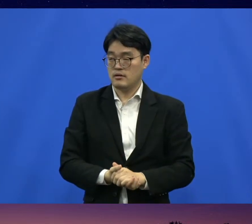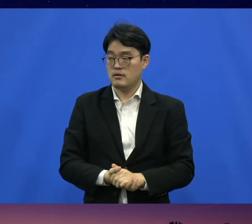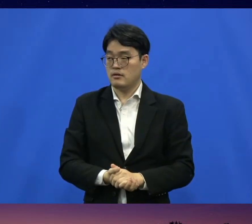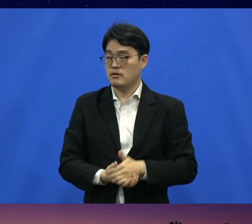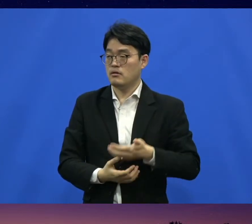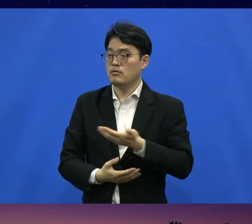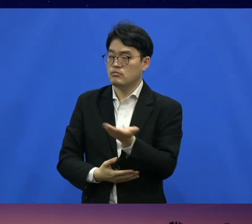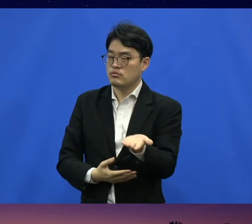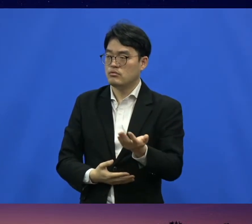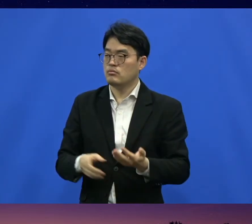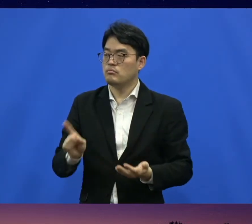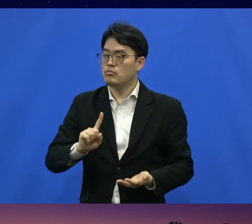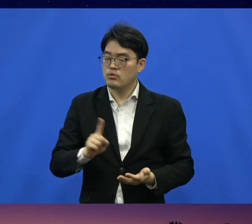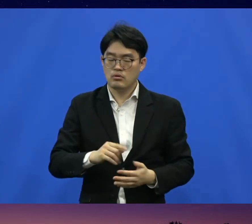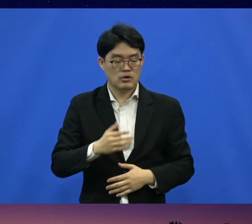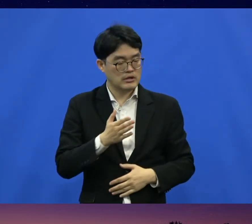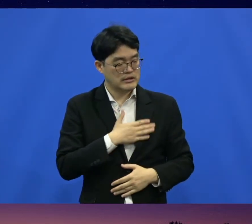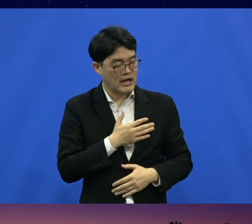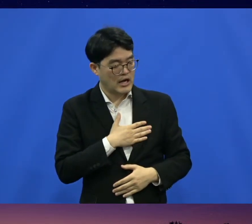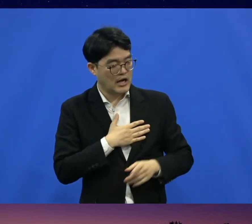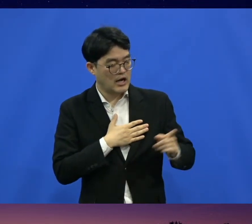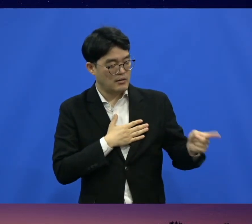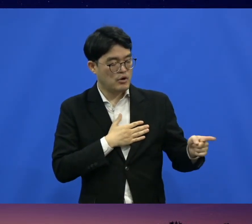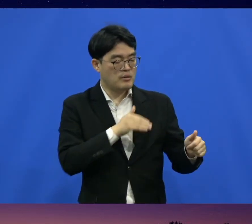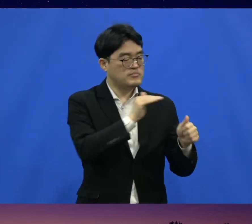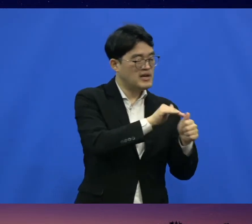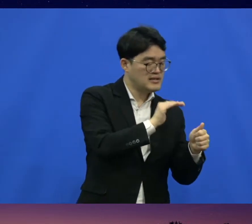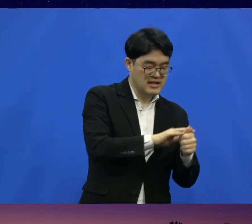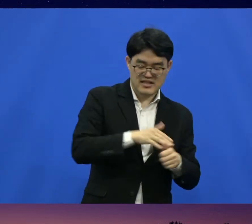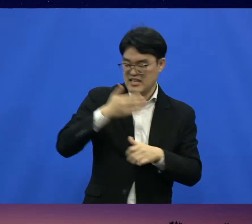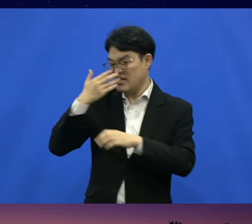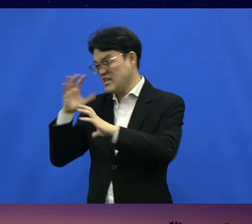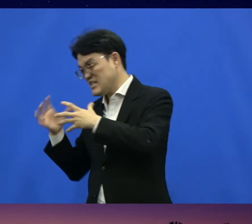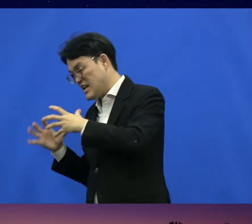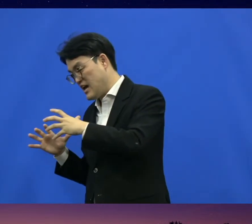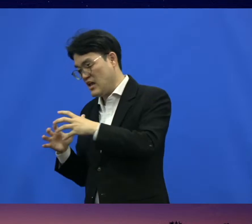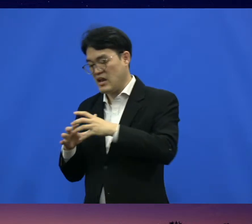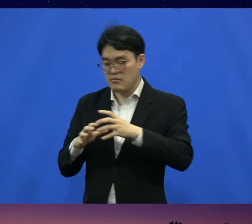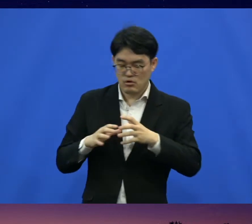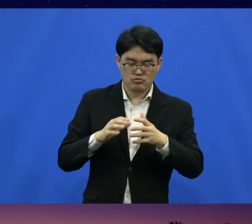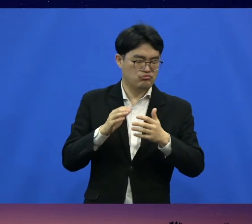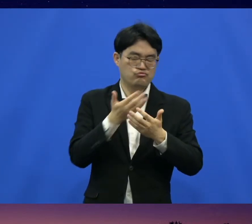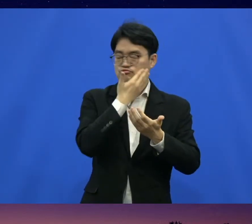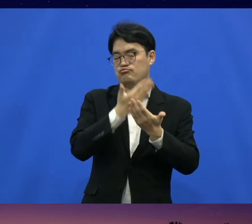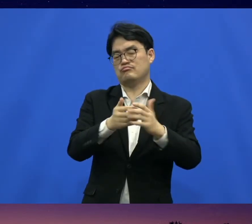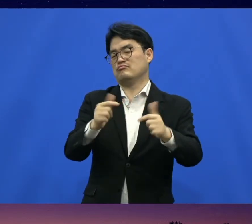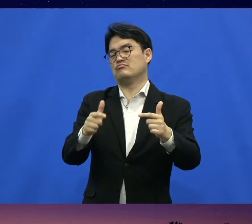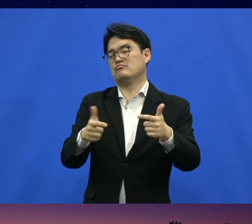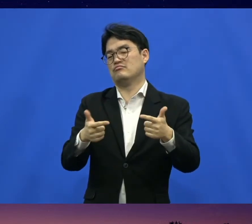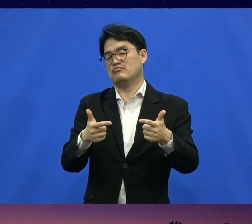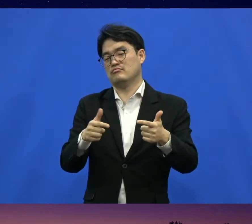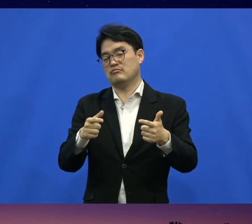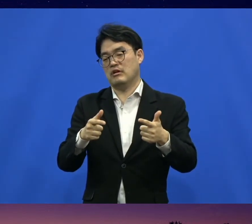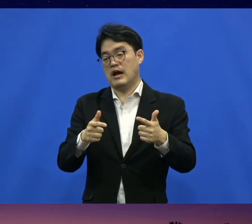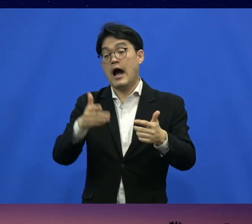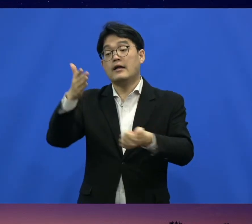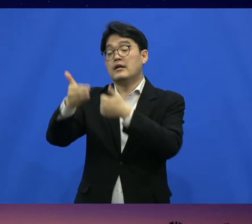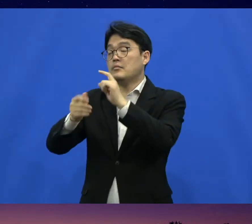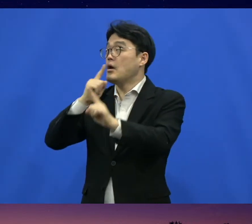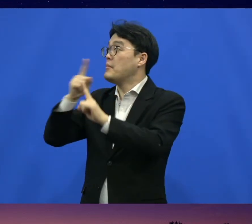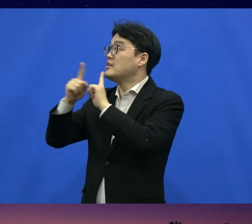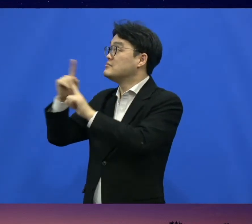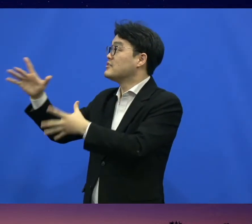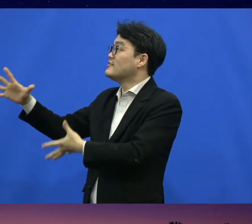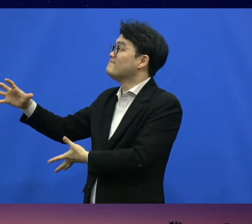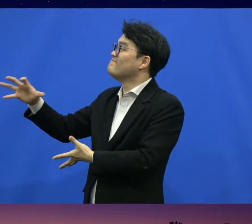아닙니다. 말씀과 함께 할 때 하나님을 기꺼이, 위험한 것 같아 보이지만 기꺼이